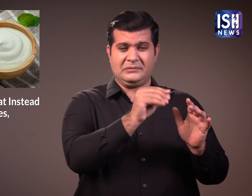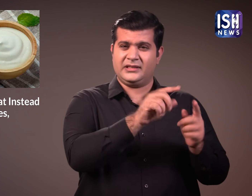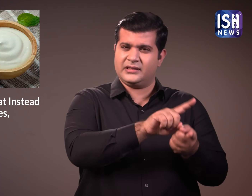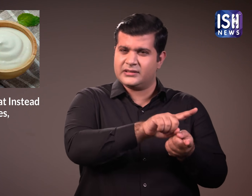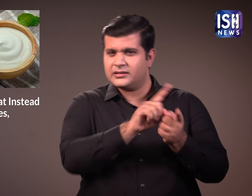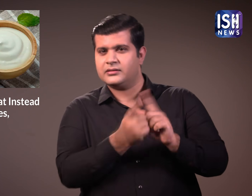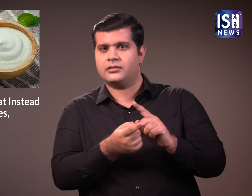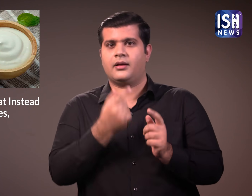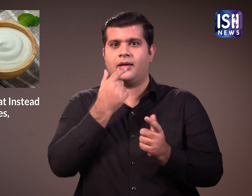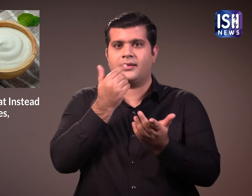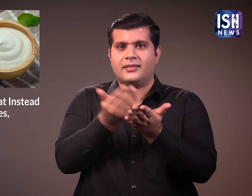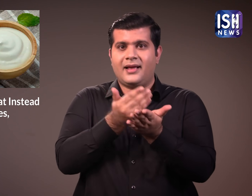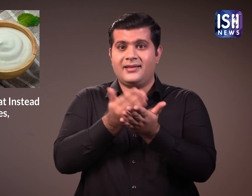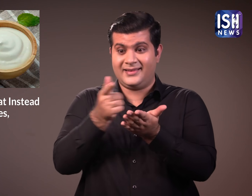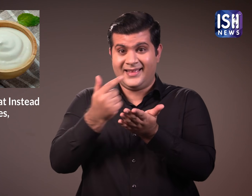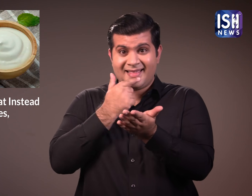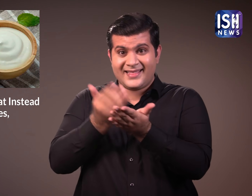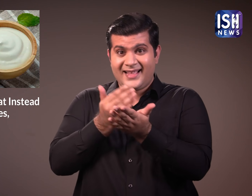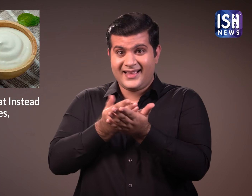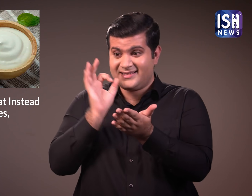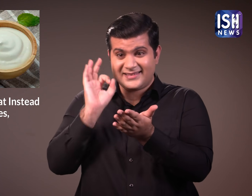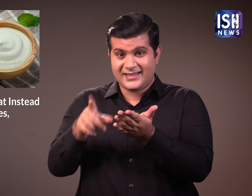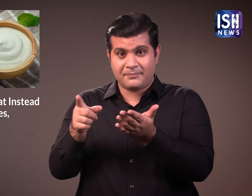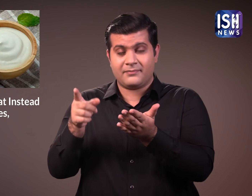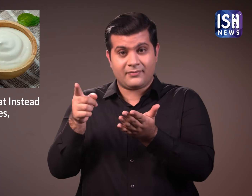इसके बजाए एक स्वस्थ विकल्प फ्रोजन योगर्थ